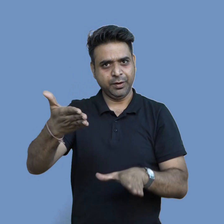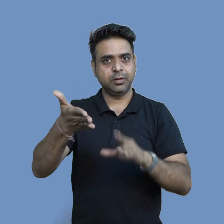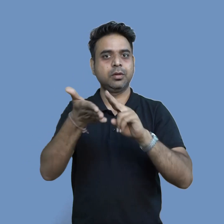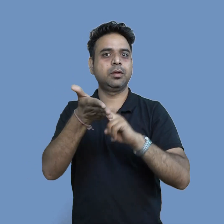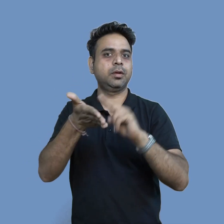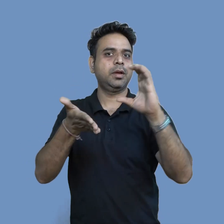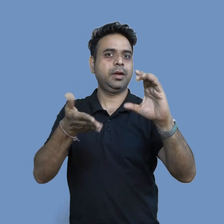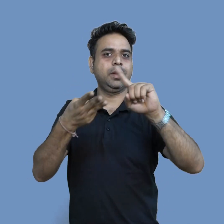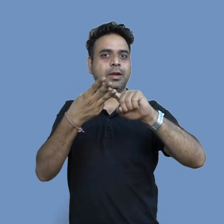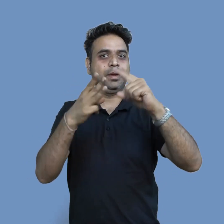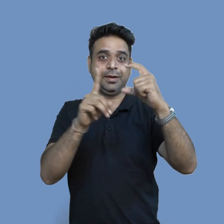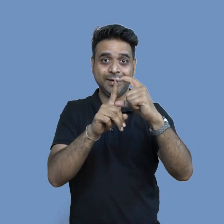पर अपने शुल्क का भुगतान करें।